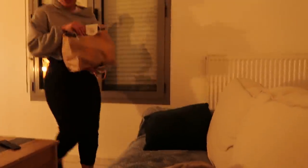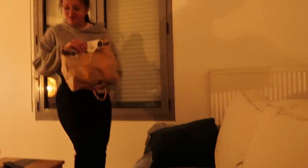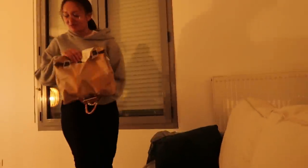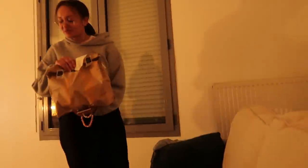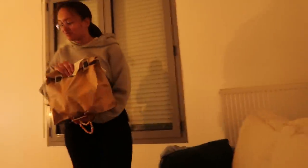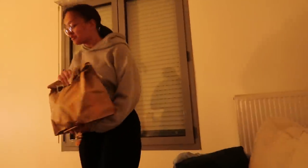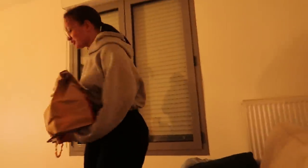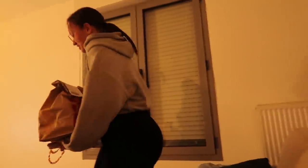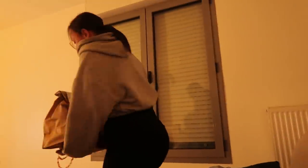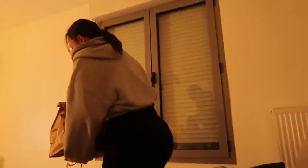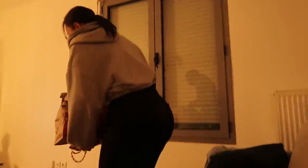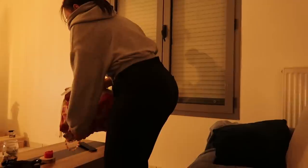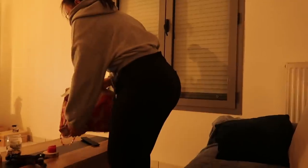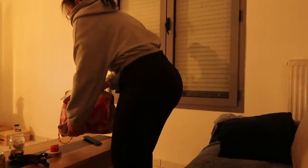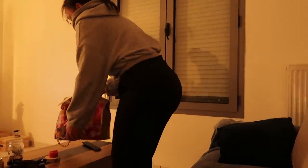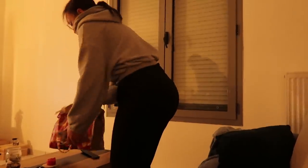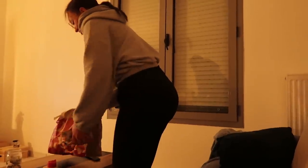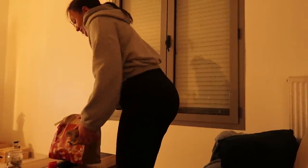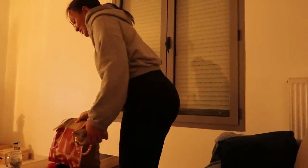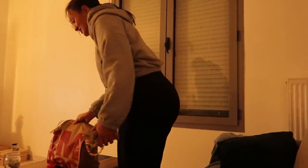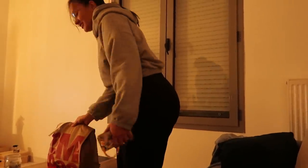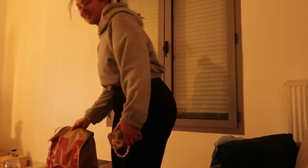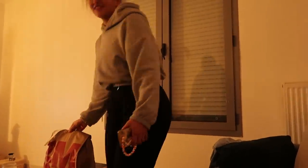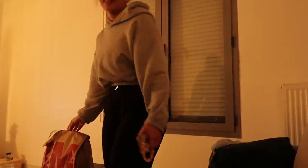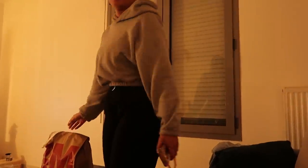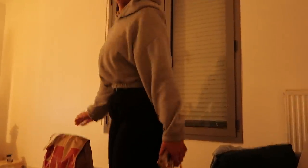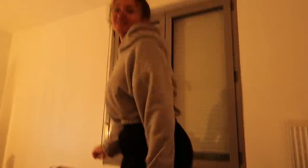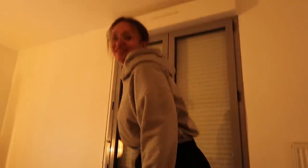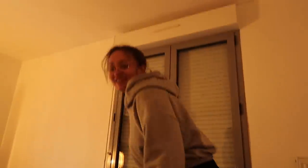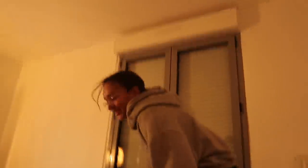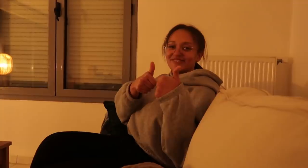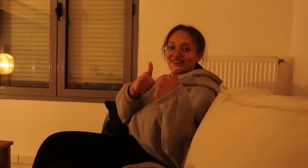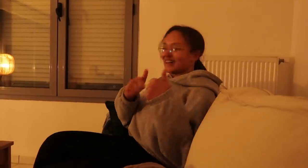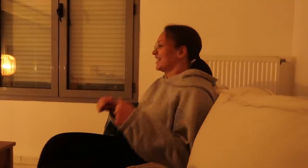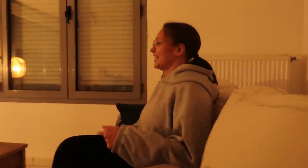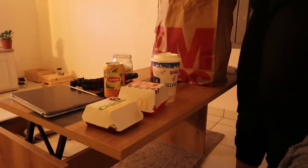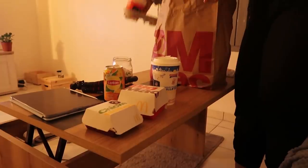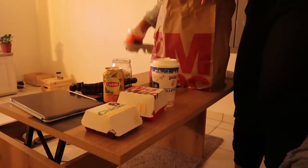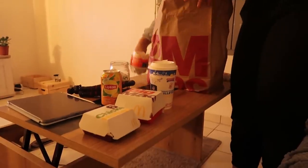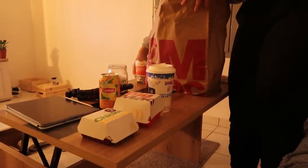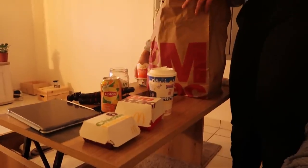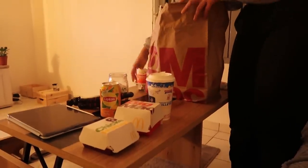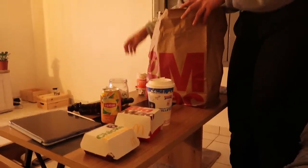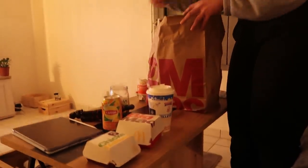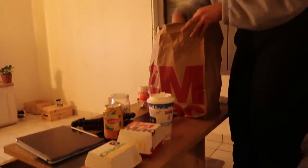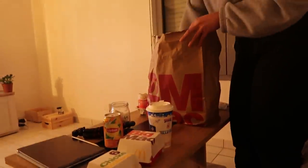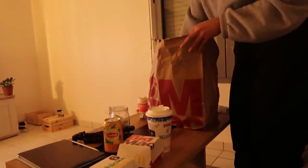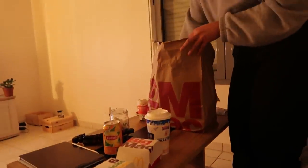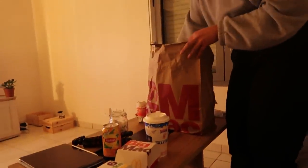c'est toujours une grosse bouffe quand je viens là. Du coup, à mon avis, ça va faire comme la dernière commande, ça va être. Froid. Et un cheat meal alors que j'étais